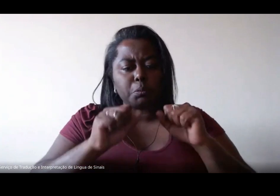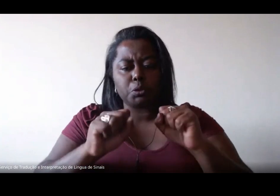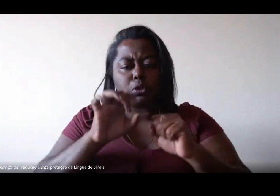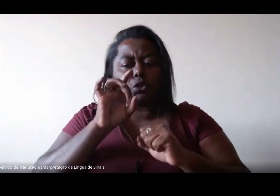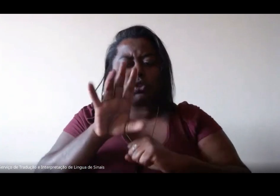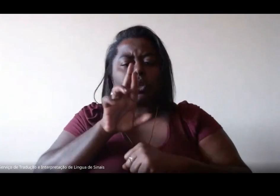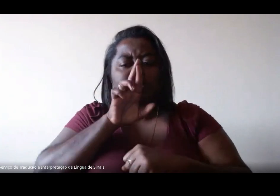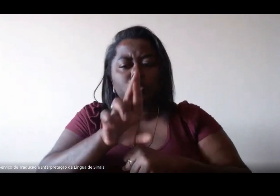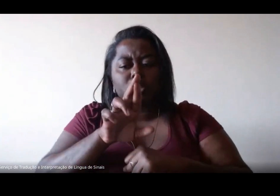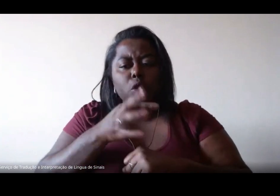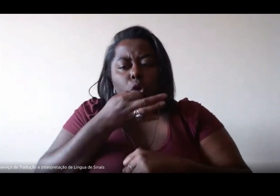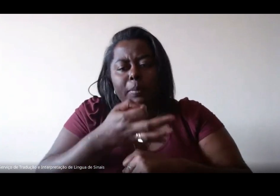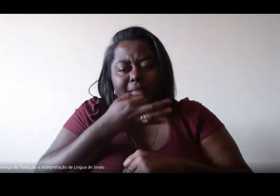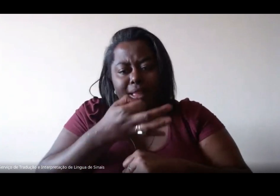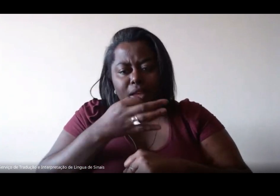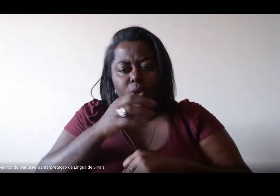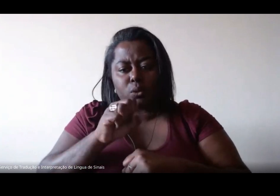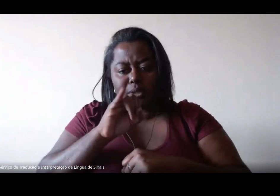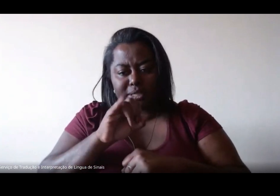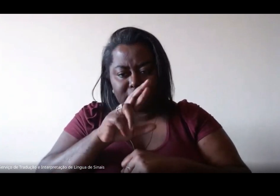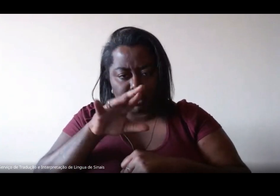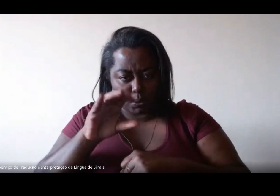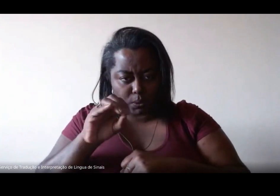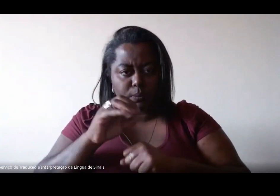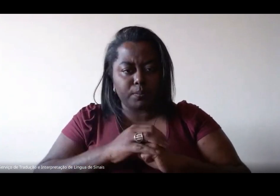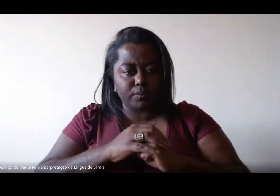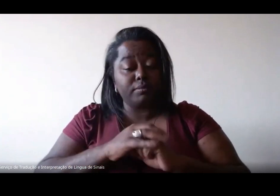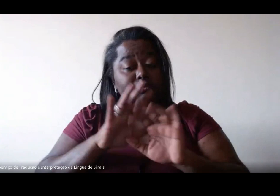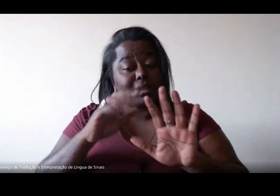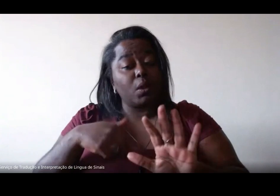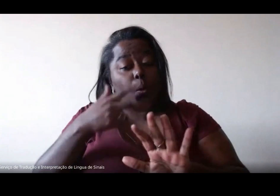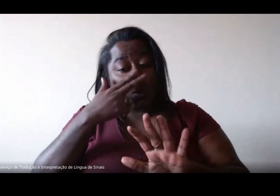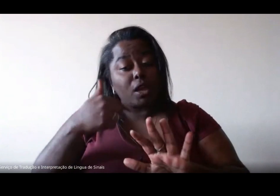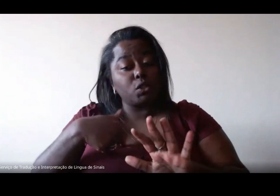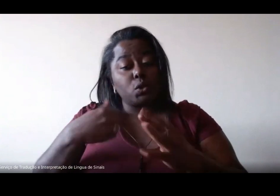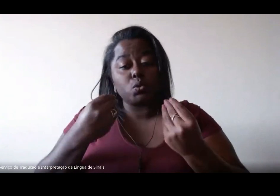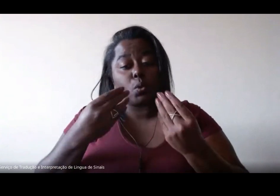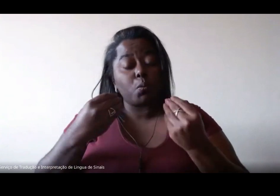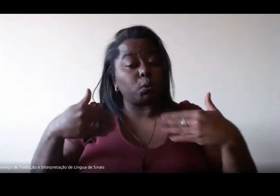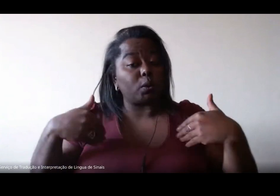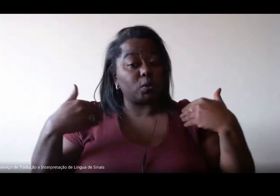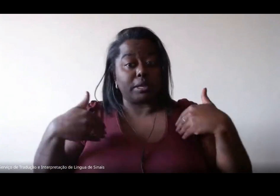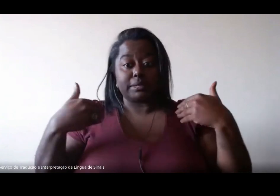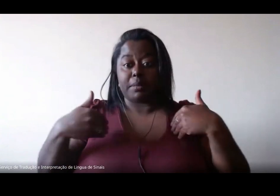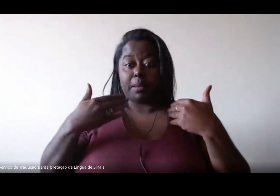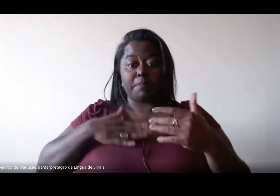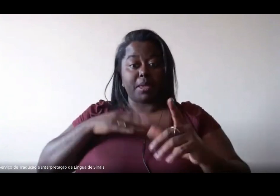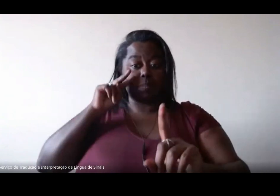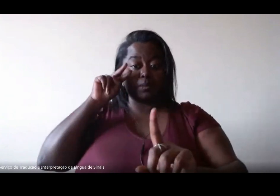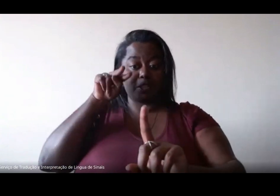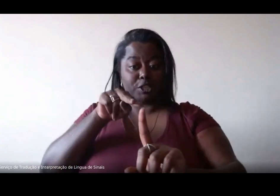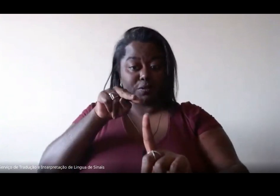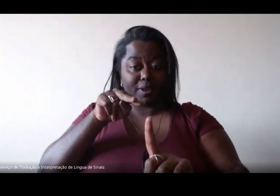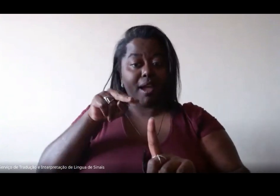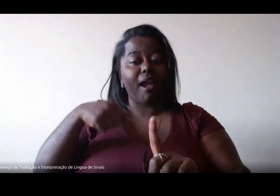Posso responder só um comentário do Círio Pocente aqui, rapidinho, ele que tinha feito outra pergunta. Círio, eu acho que eu sou muito entusiasmada com a minha perspectiva